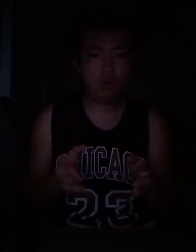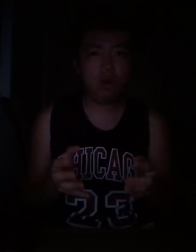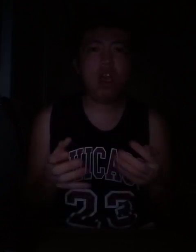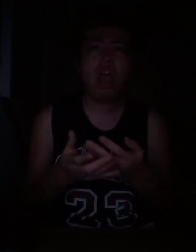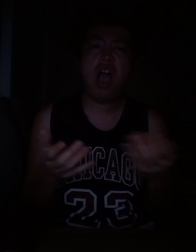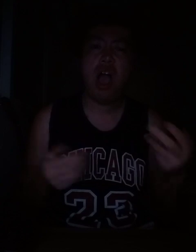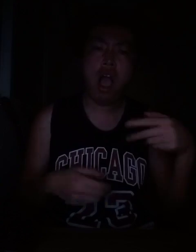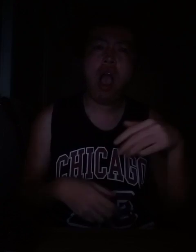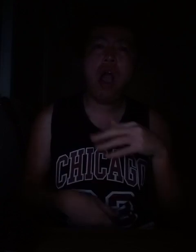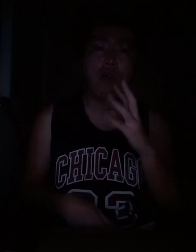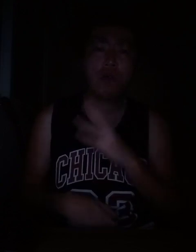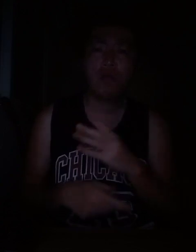진압 우려가 나옵니다.